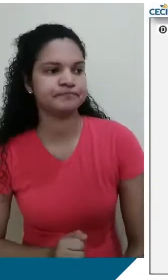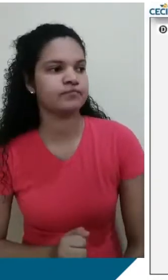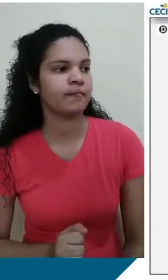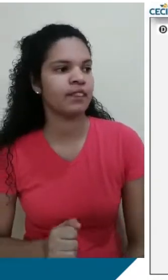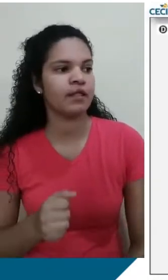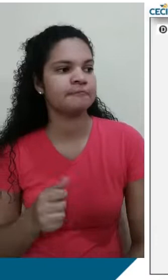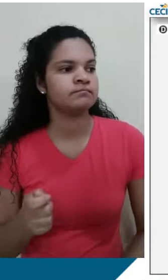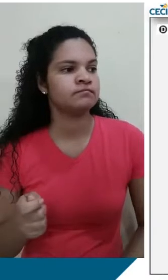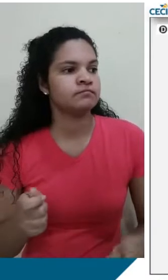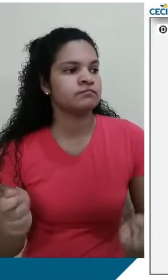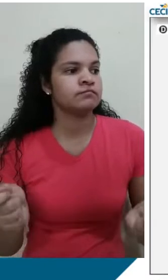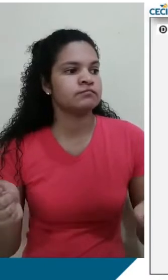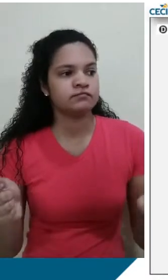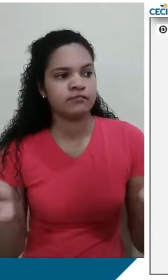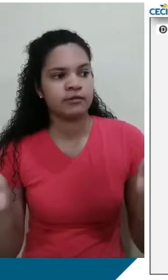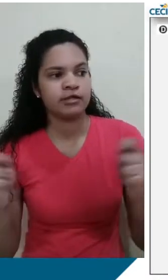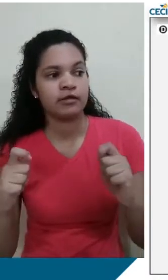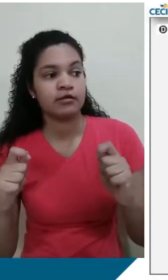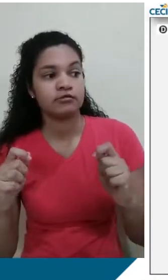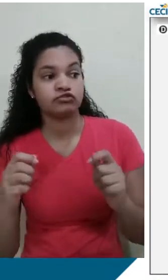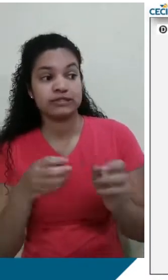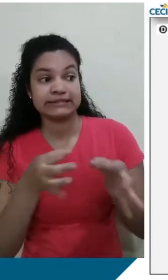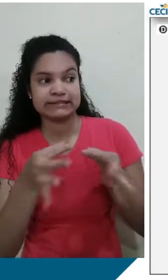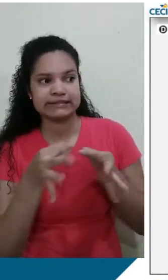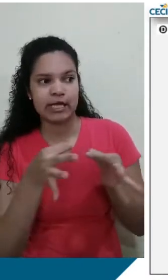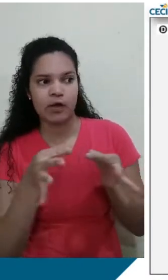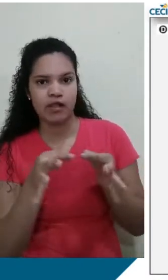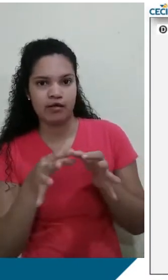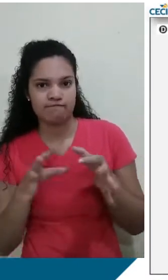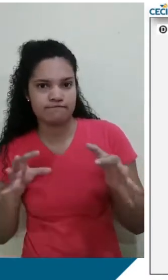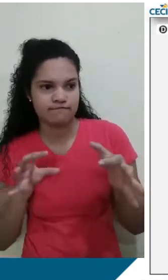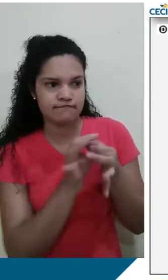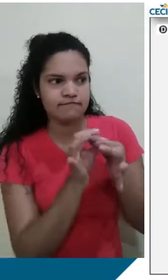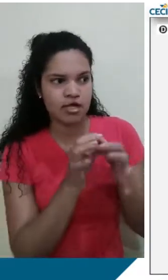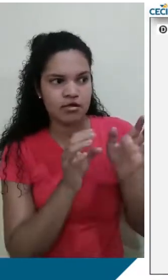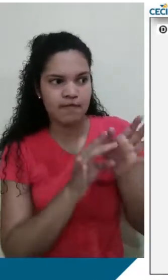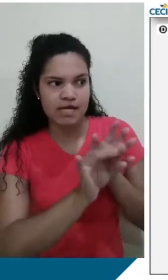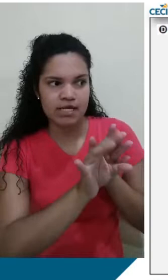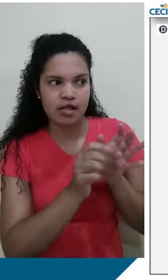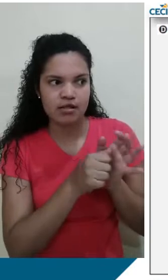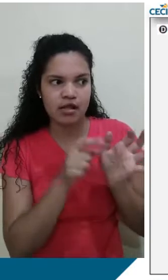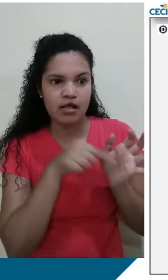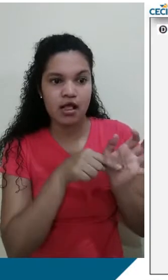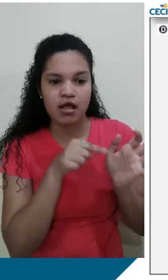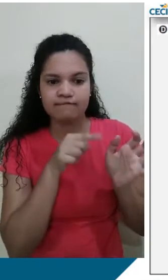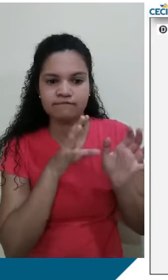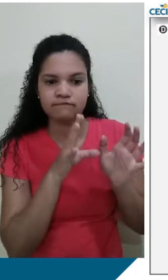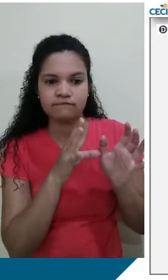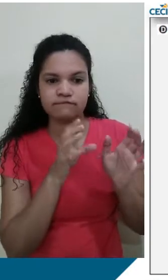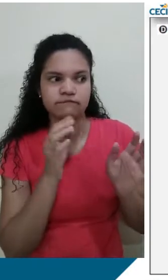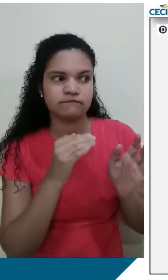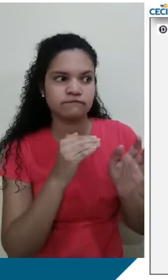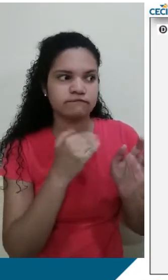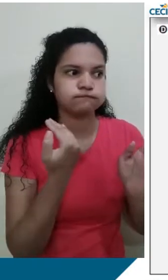de combater as células hospedeiras das bactérias. Nós já vimos que célula hospedeira é aquela célula que